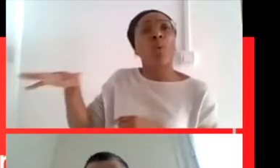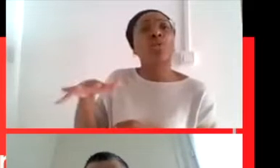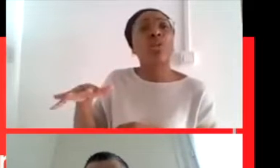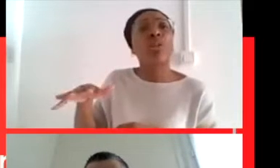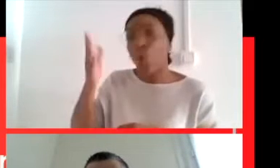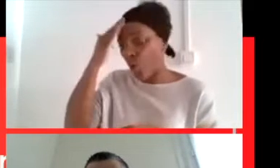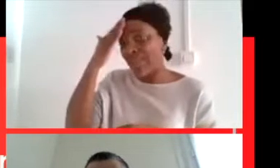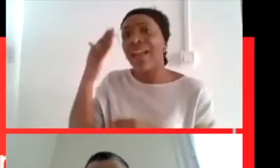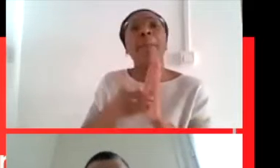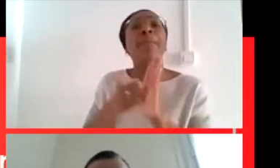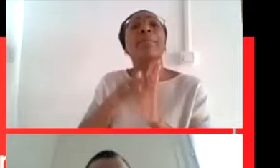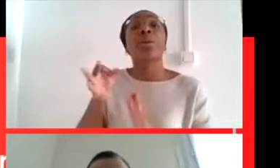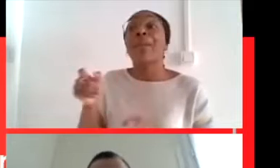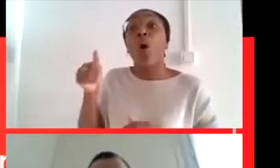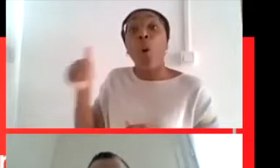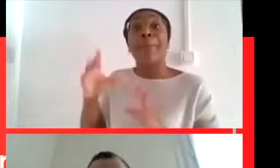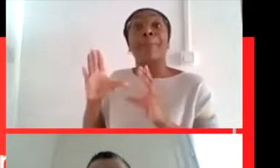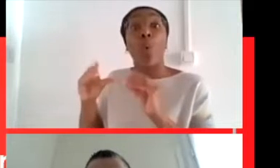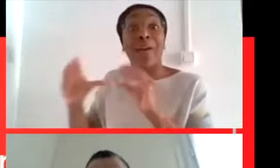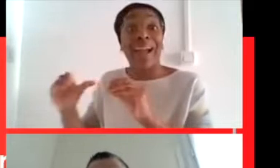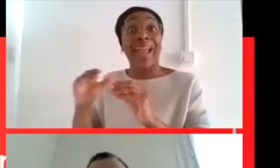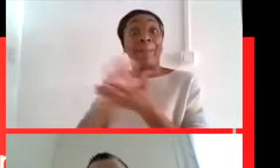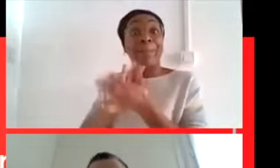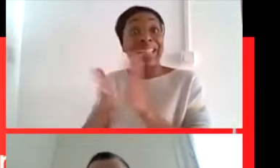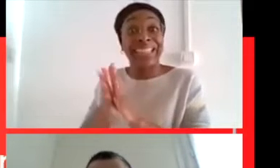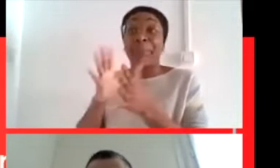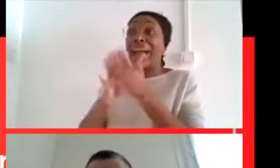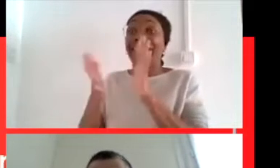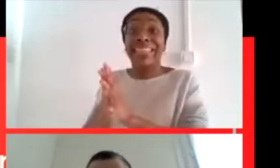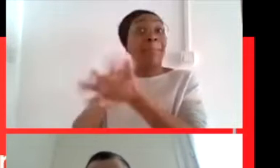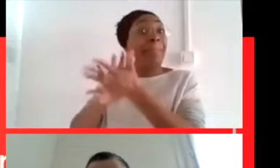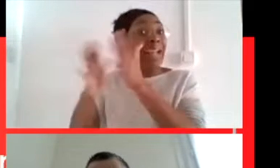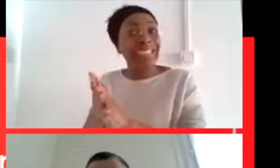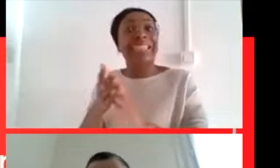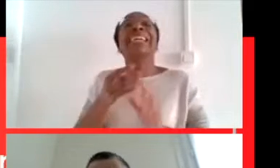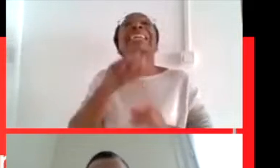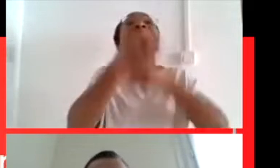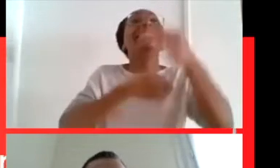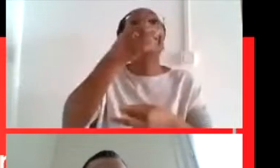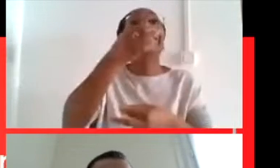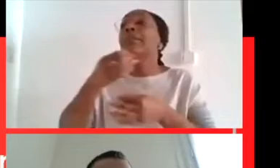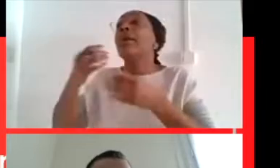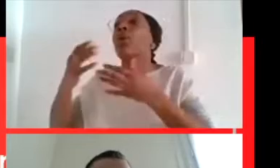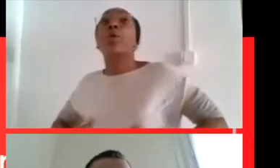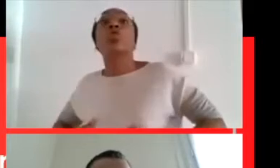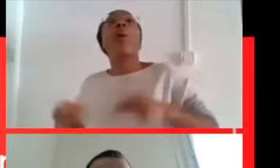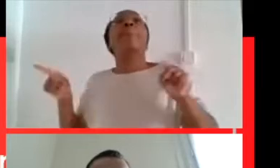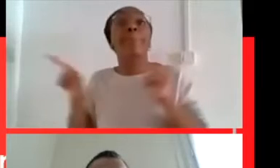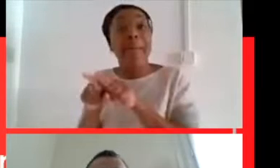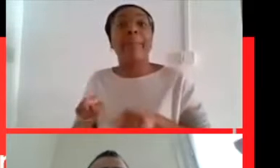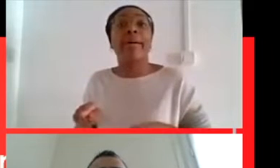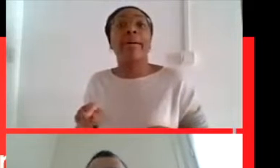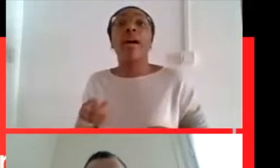Écritures. Leur vie était en conformité avec ce qu'ils déclaraient. Ils n'allaient pas dire à